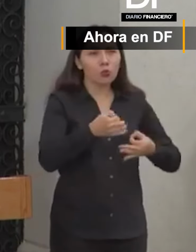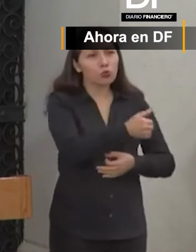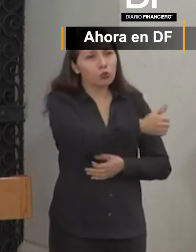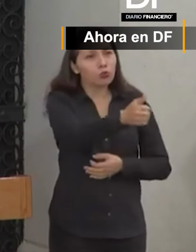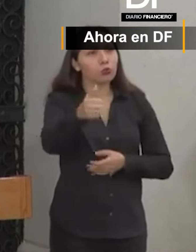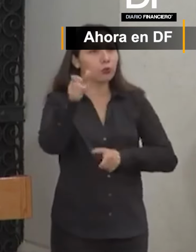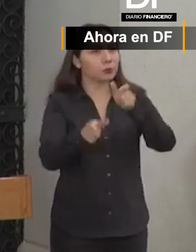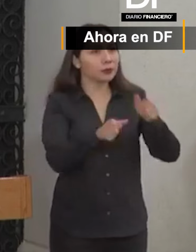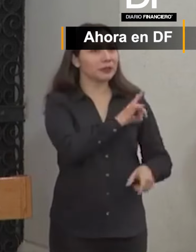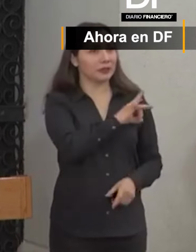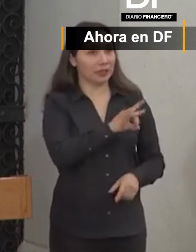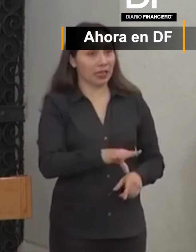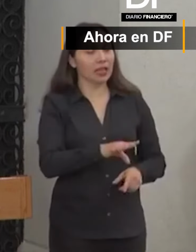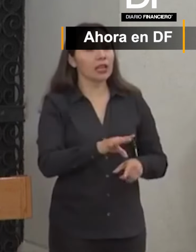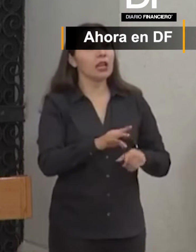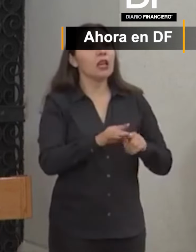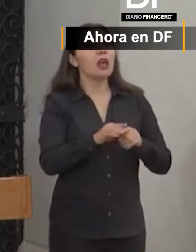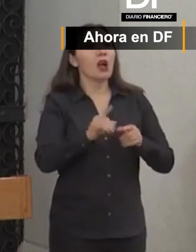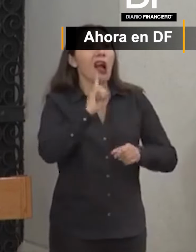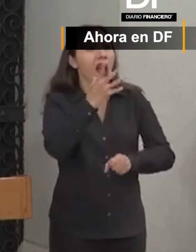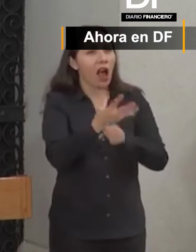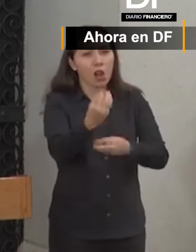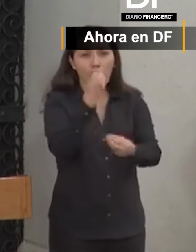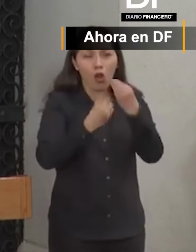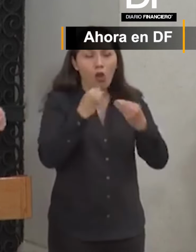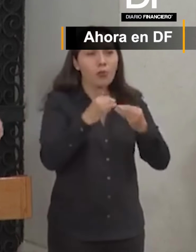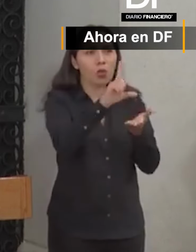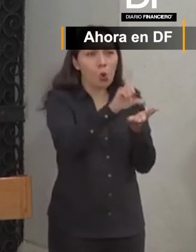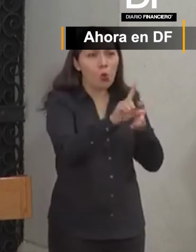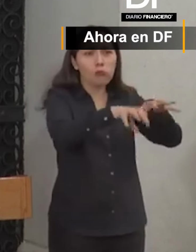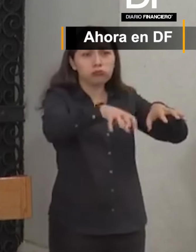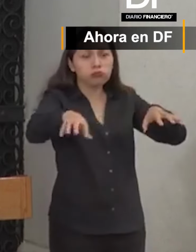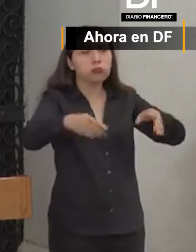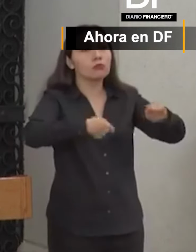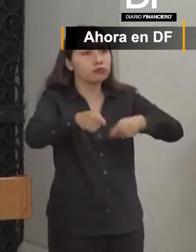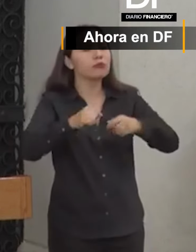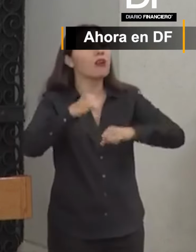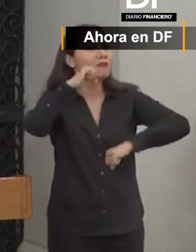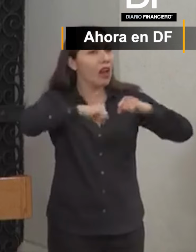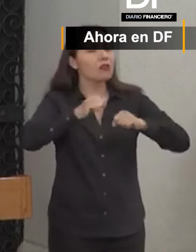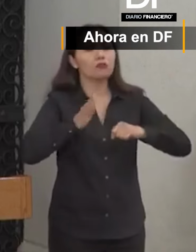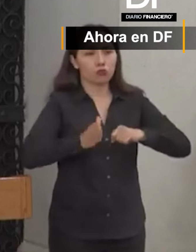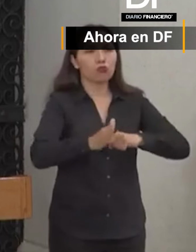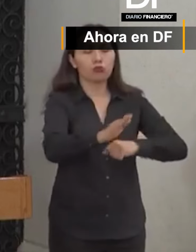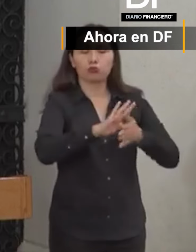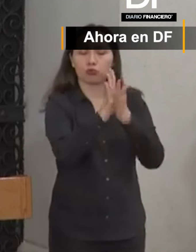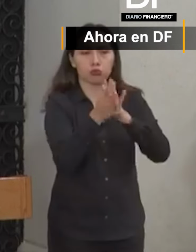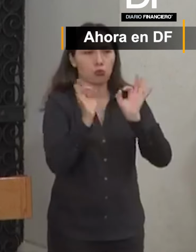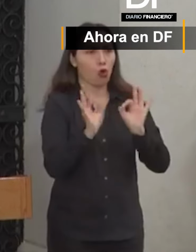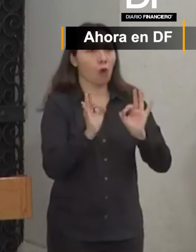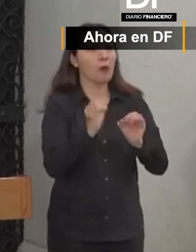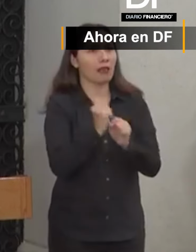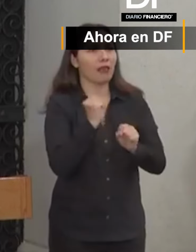nuestros compatriotas que la cadena de abastecimiento y la cadena de producción está funcionando con total